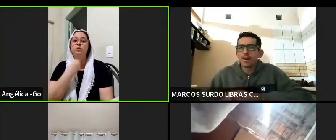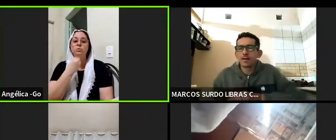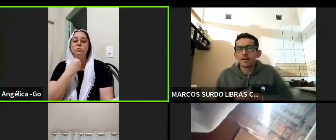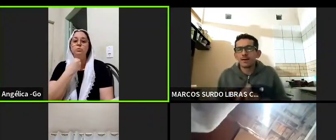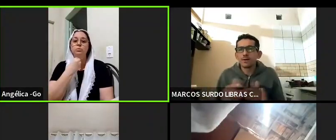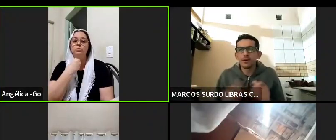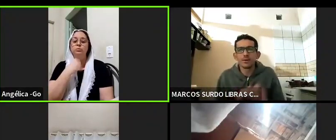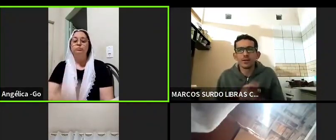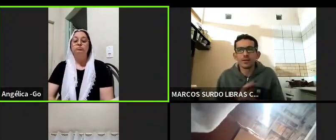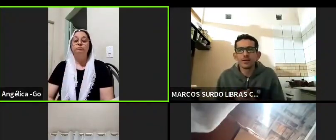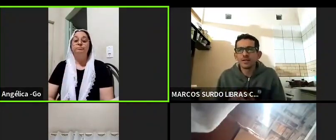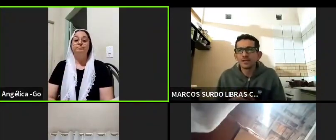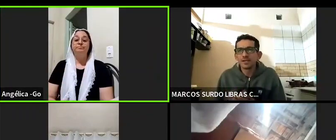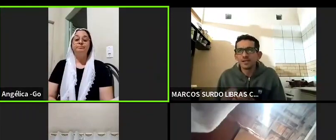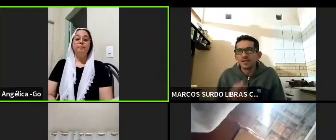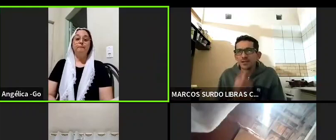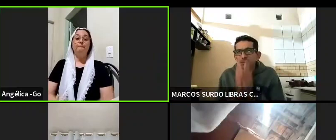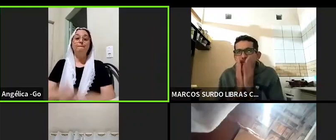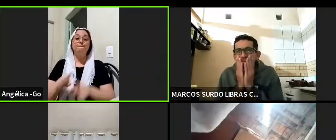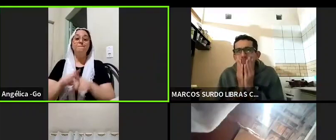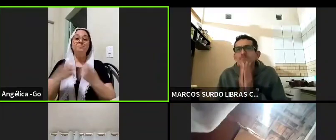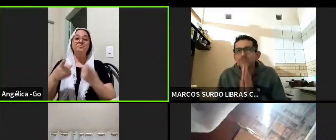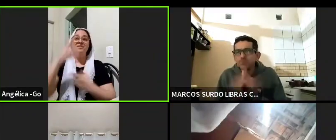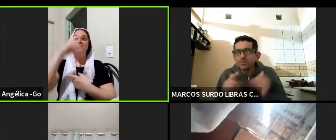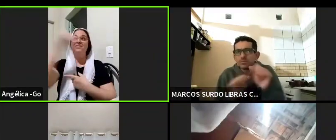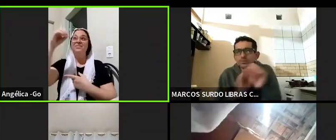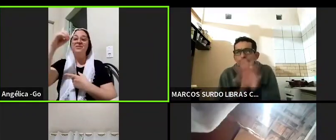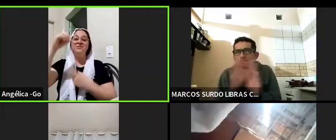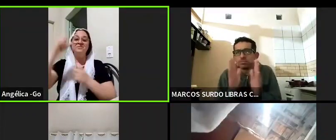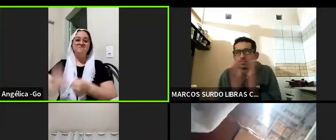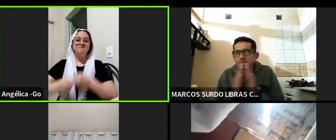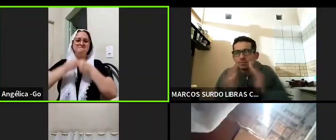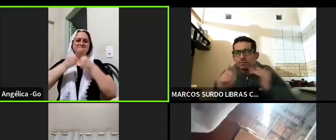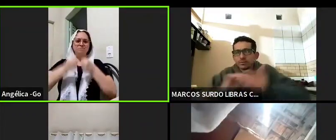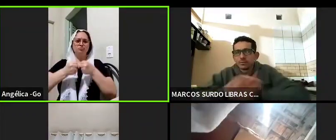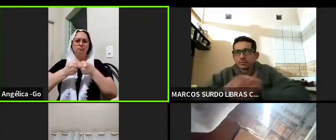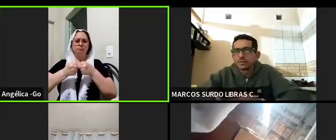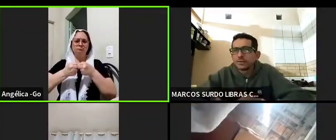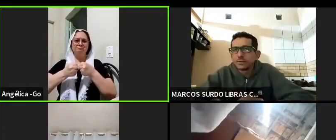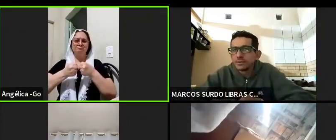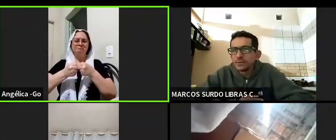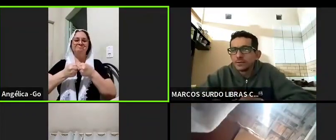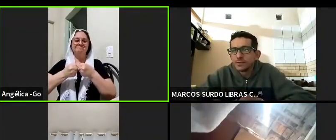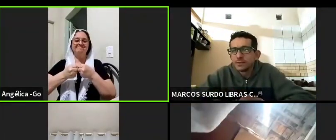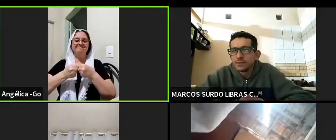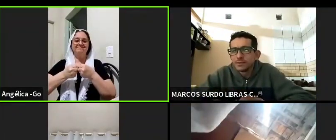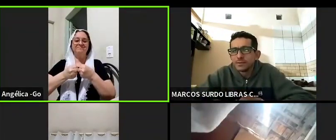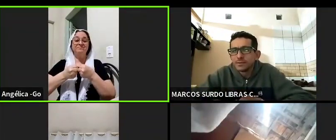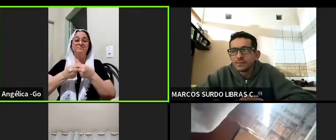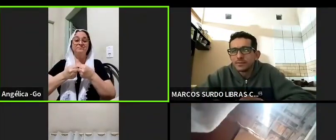Aonde eu entro, o inferno treme e o diabo me obedece. Glória a Deus.